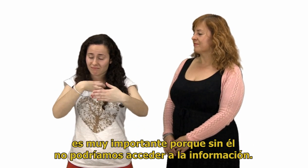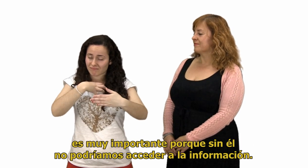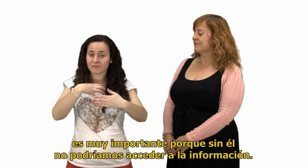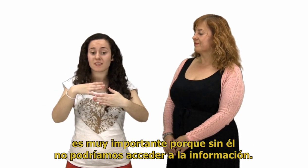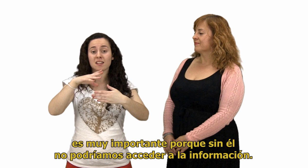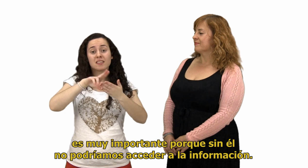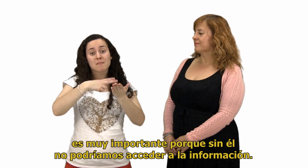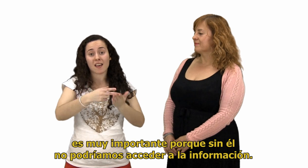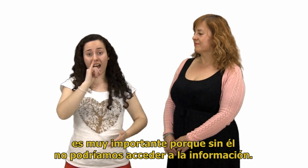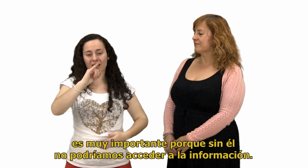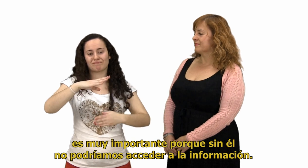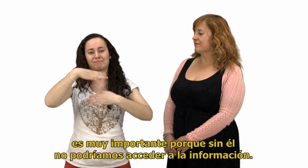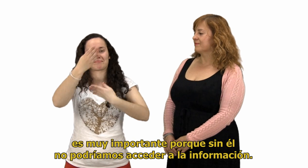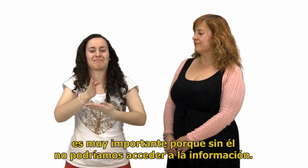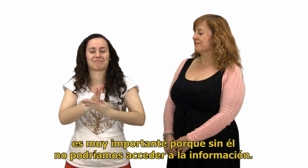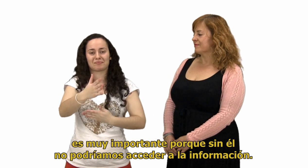tendríamos acceso a la información.